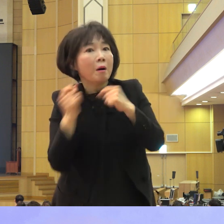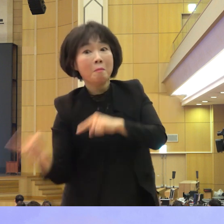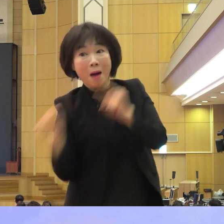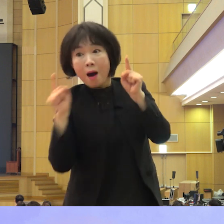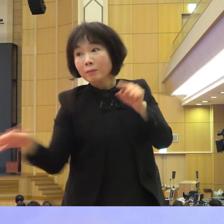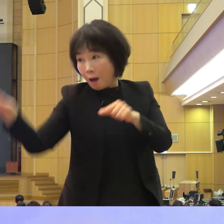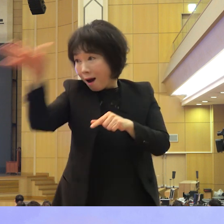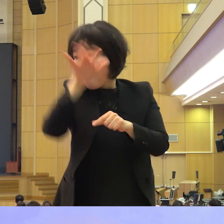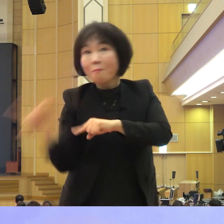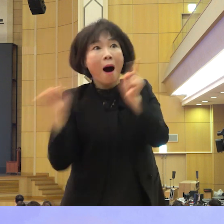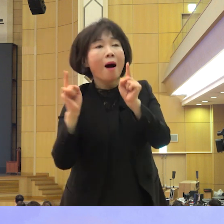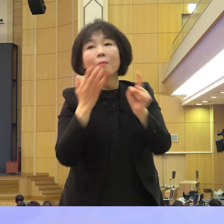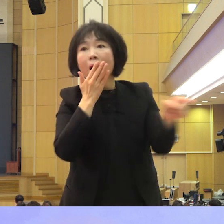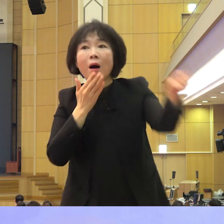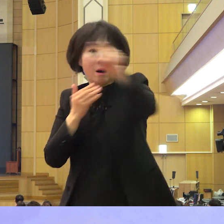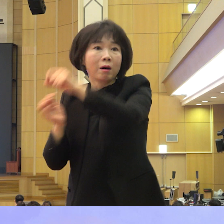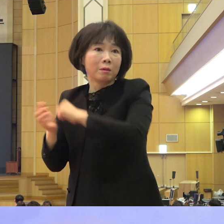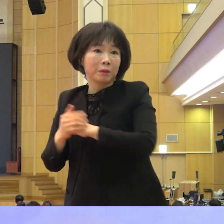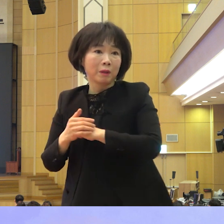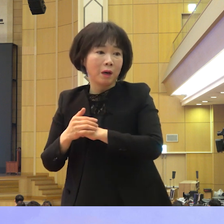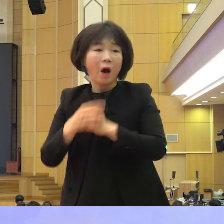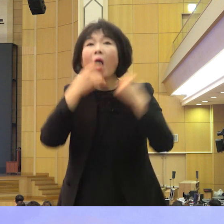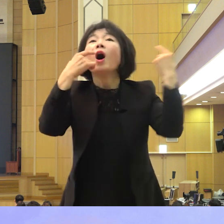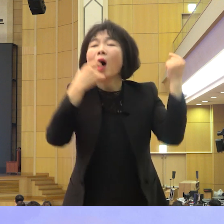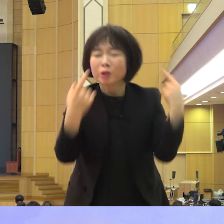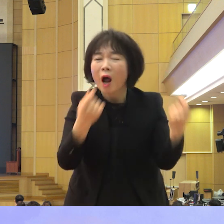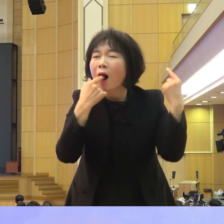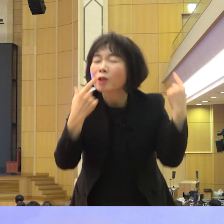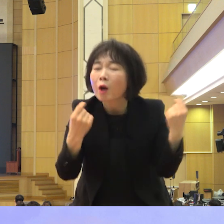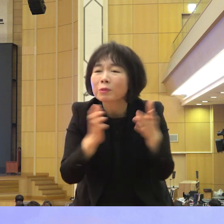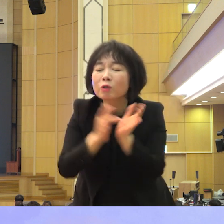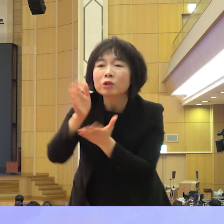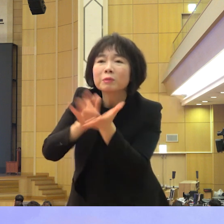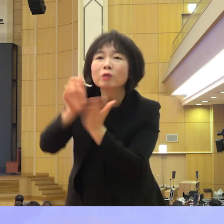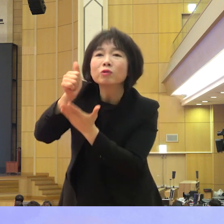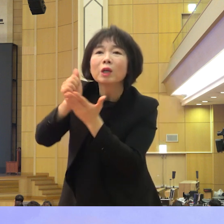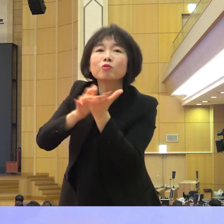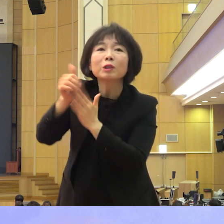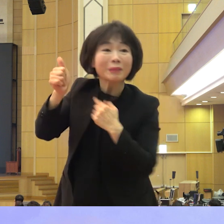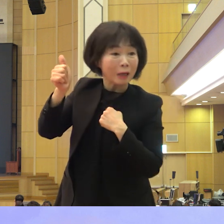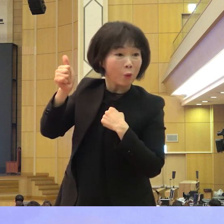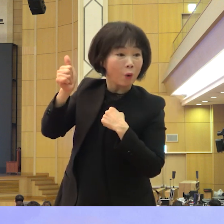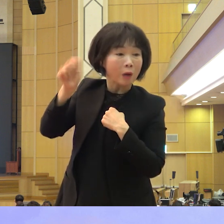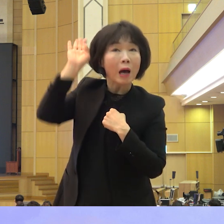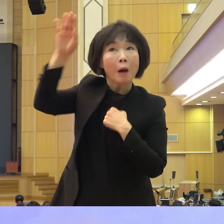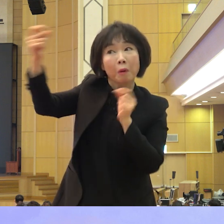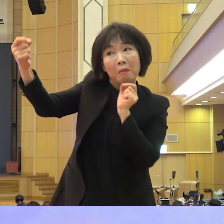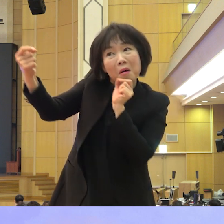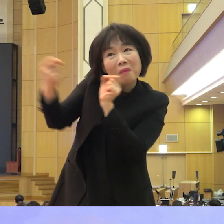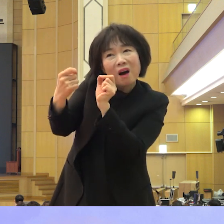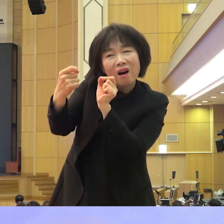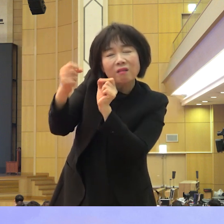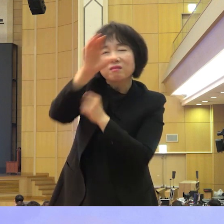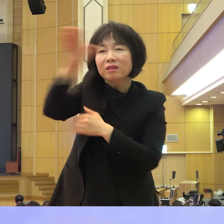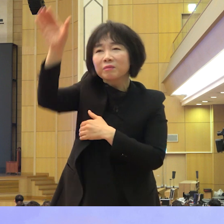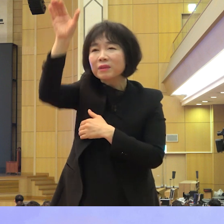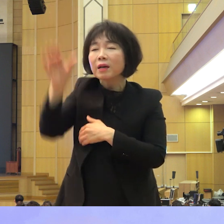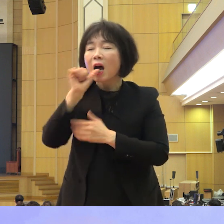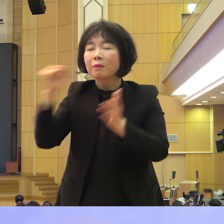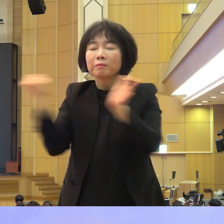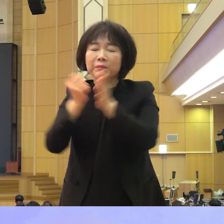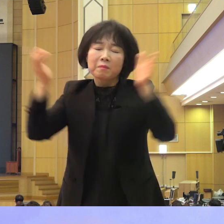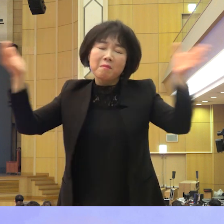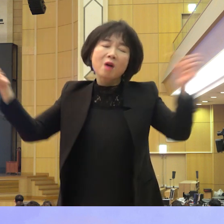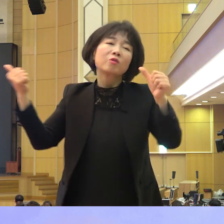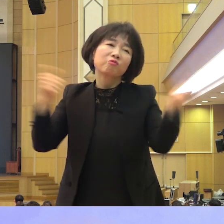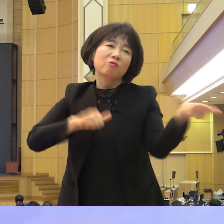뱀을 든 것 같이 인자도, 그와 같이 인자도, 이 말은 인자가 누구예요? 예수님도 들려야 하리니, 십자가에